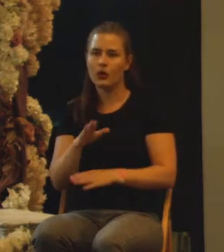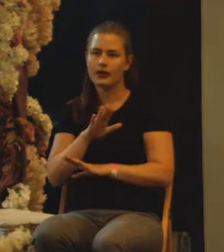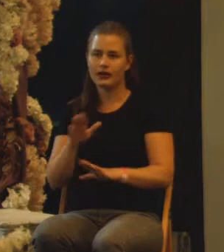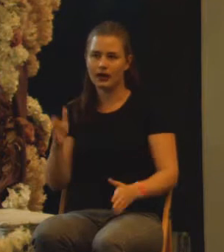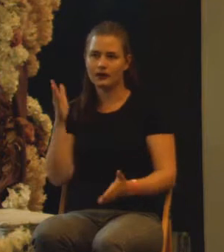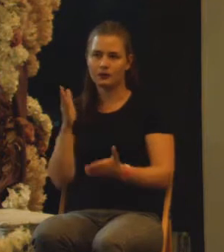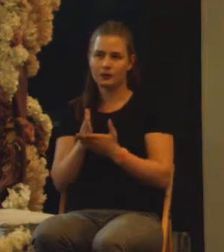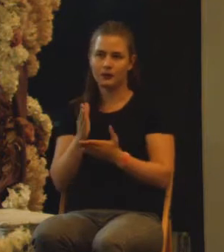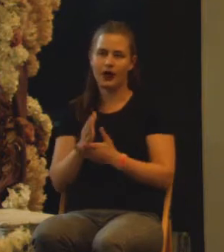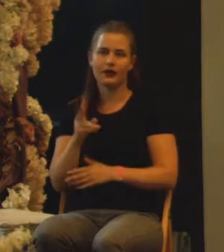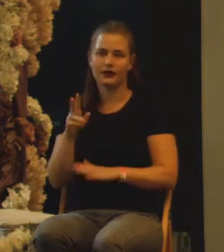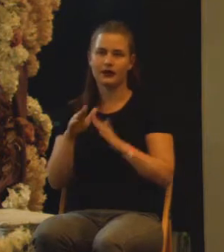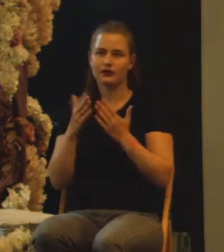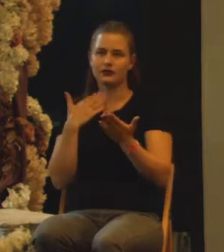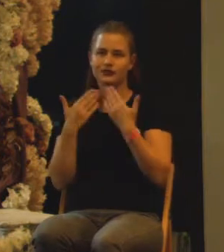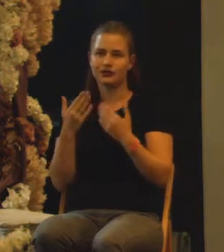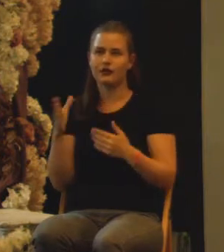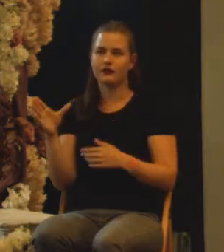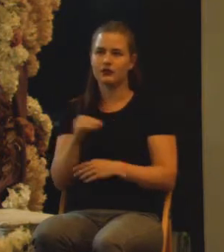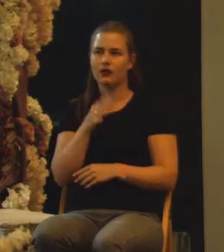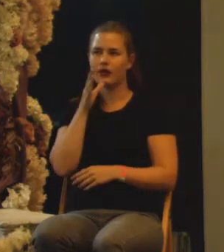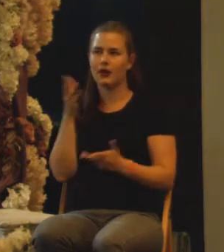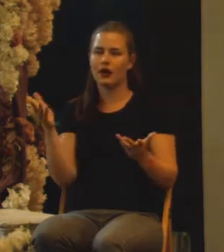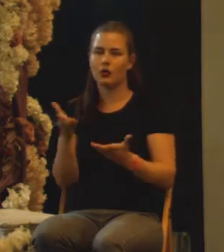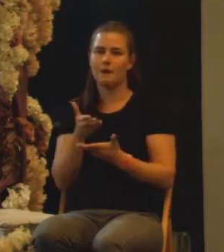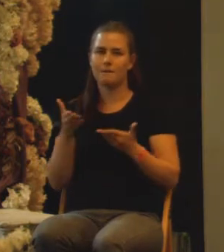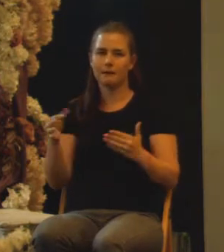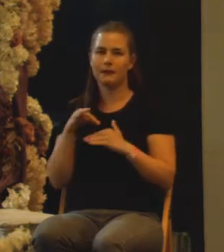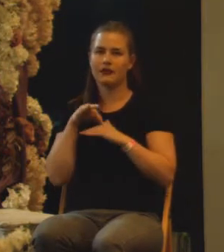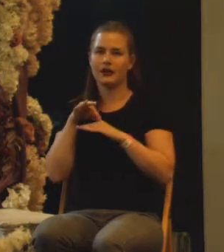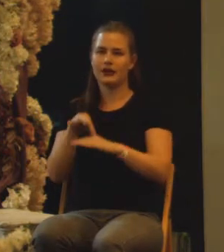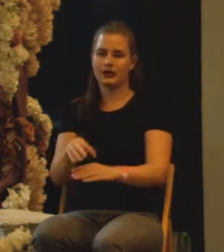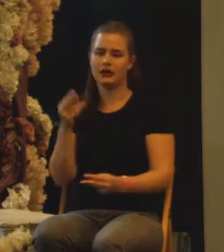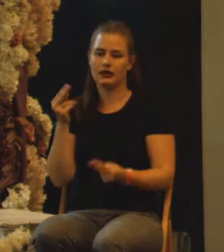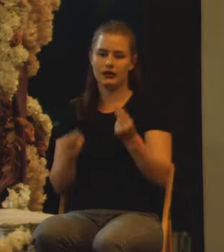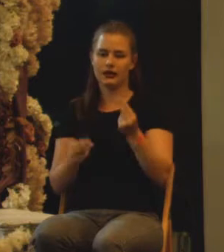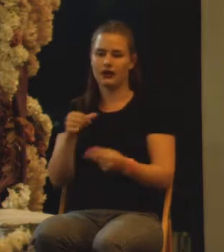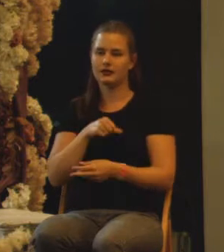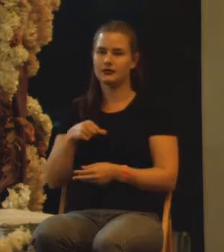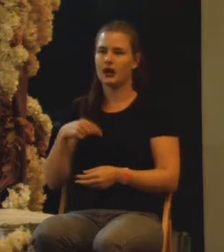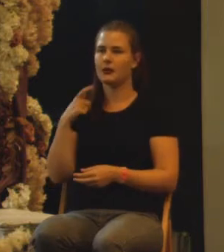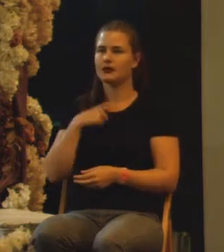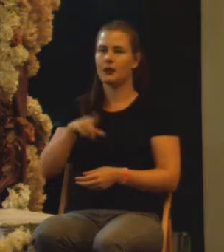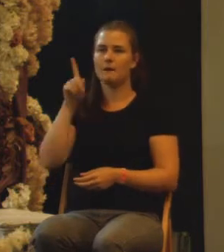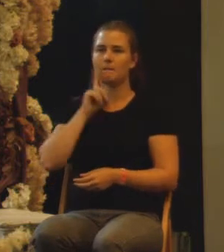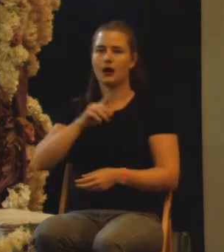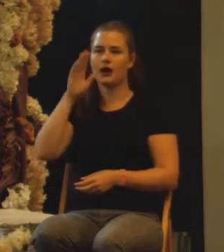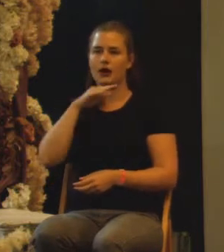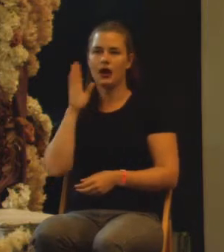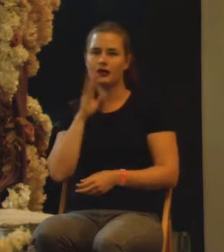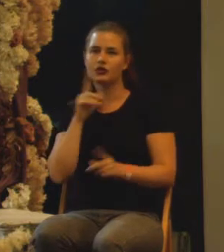имеет отношение к книге, потому что все то время, которое мы проводили, играя сами с собой, пока родители что-то